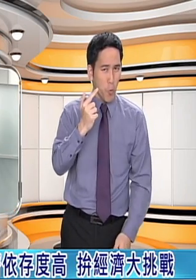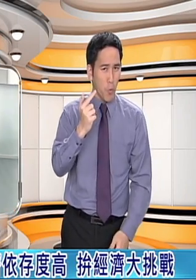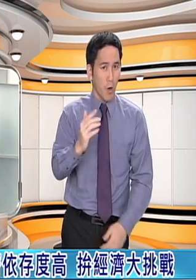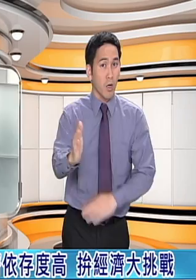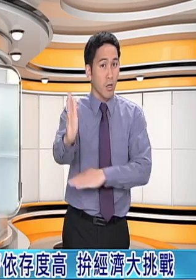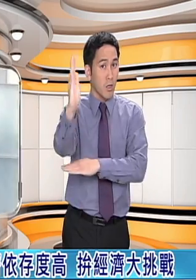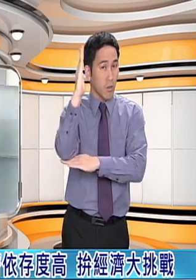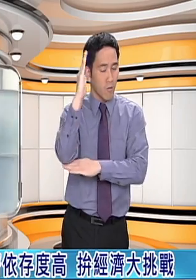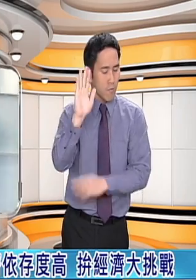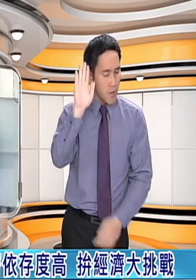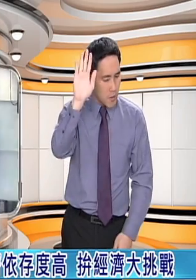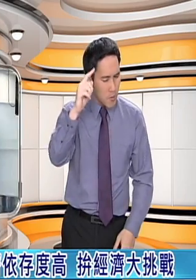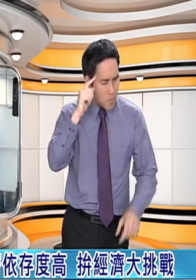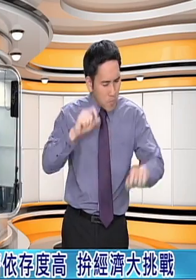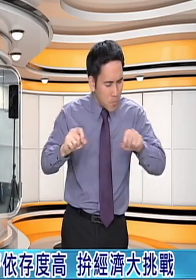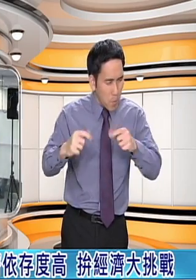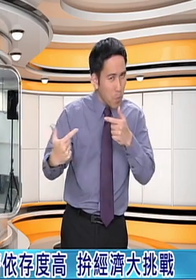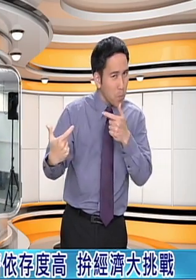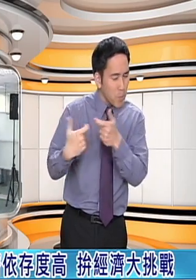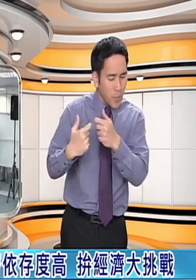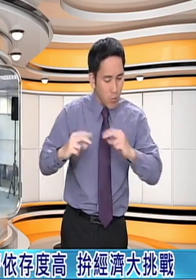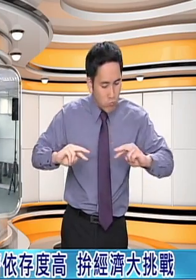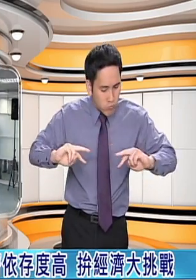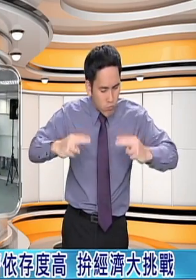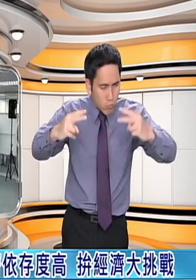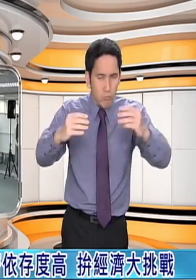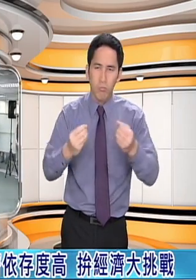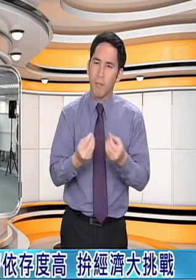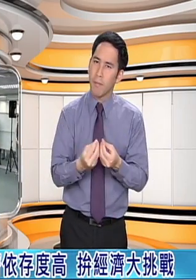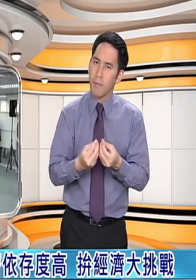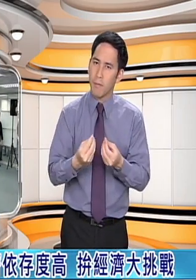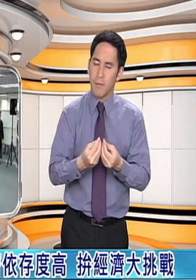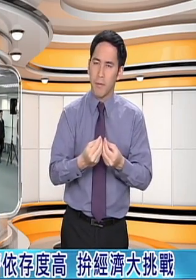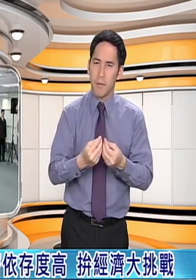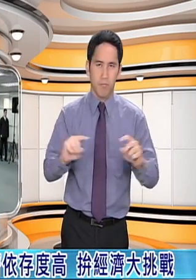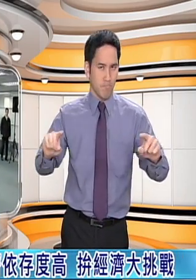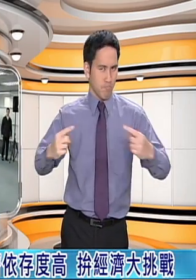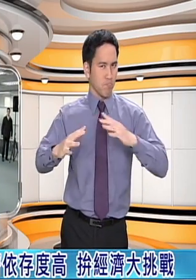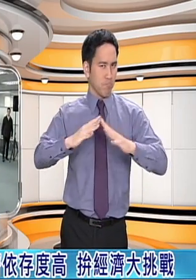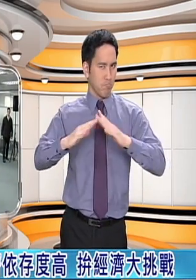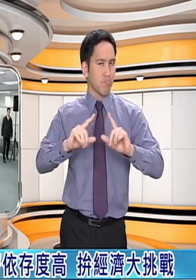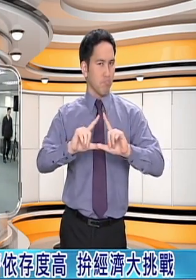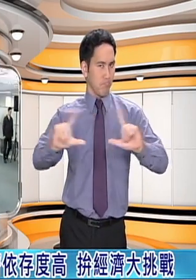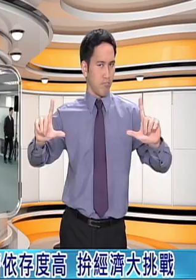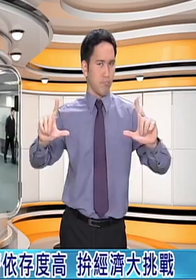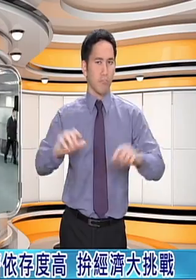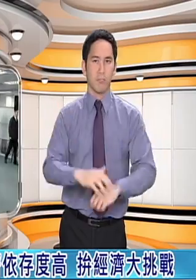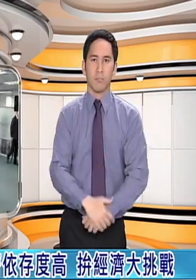如何改善产业结构，不但是重大政策，也是一大挑战。